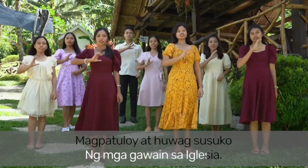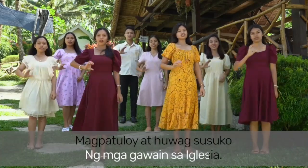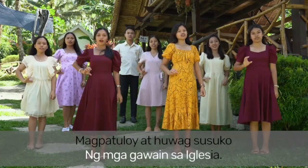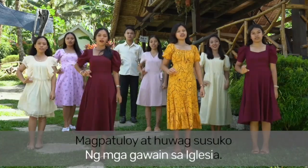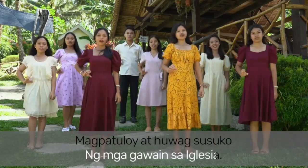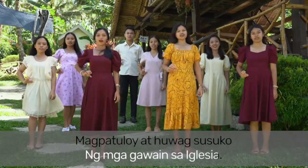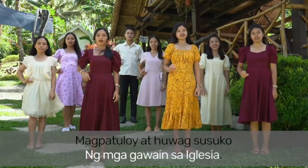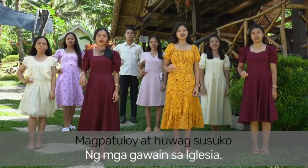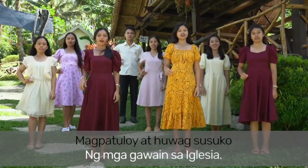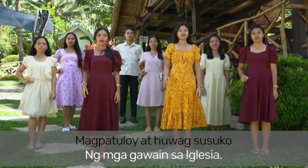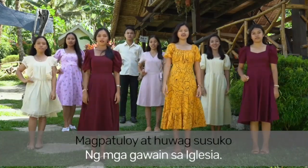iglesia.